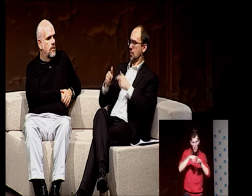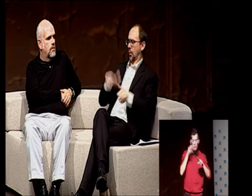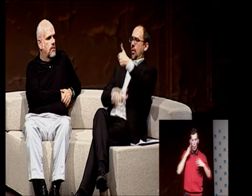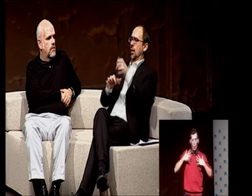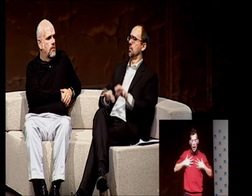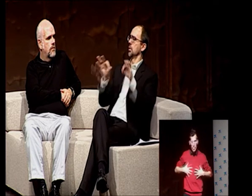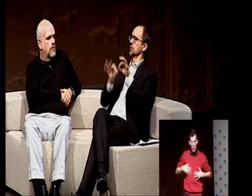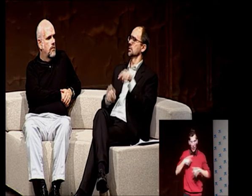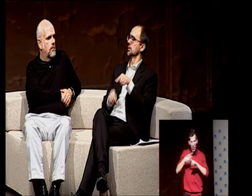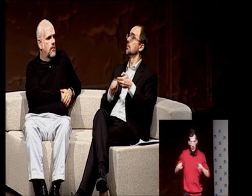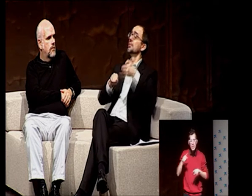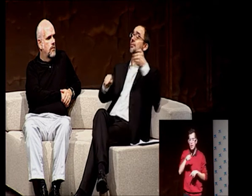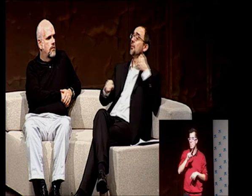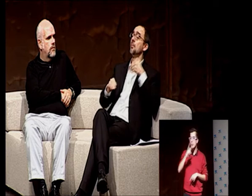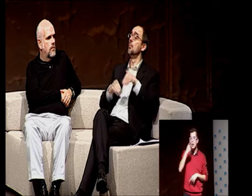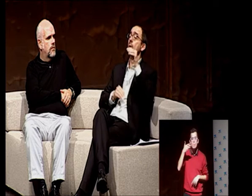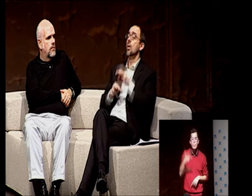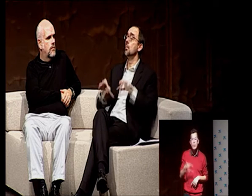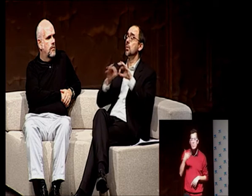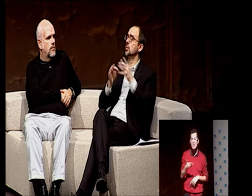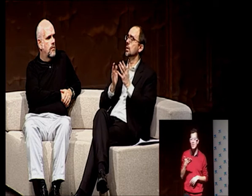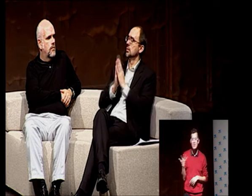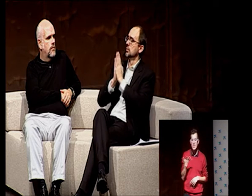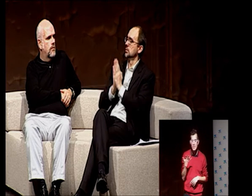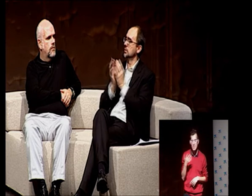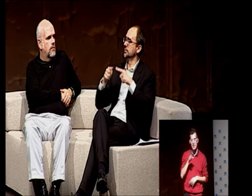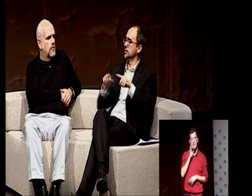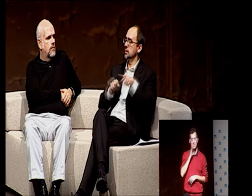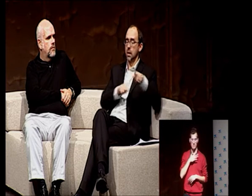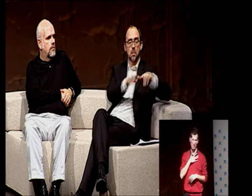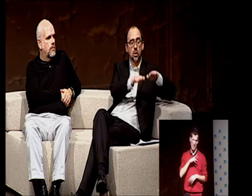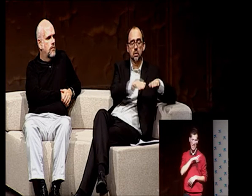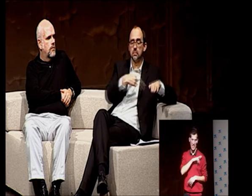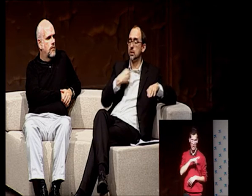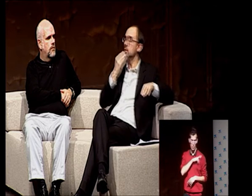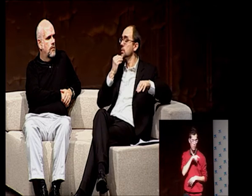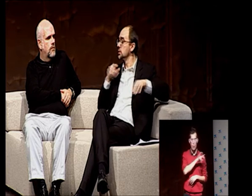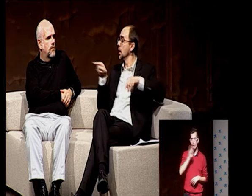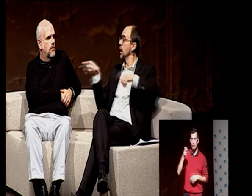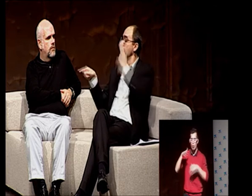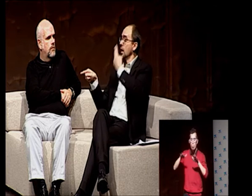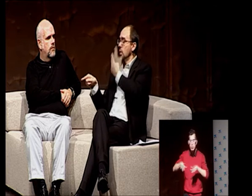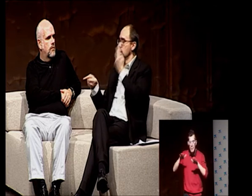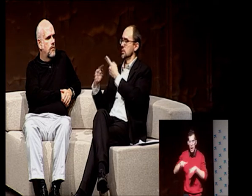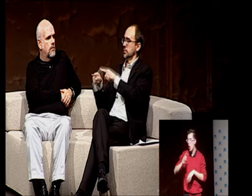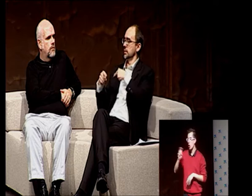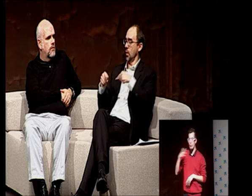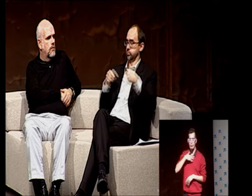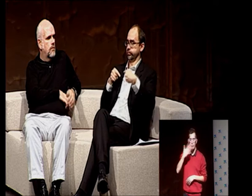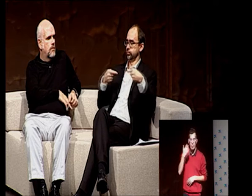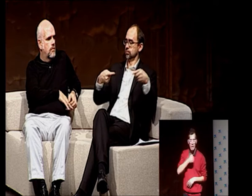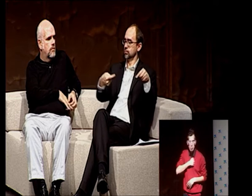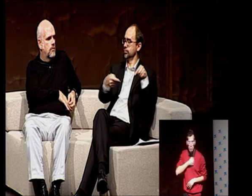cuando realmente se introduce la diversidad e Este cambio conceptual es posible precisamente porque